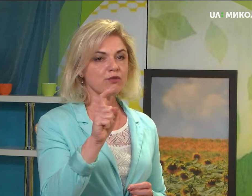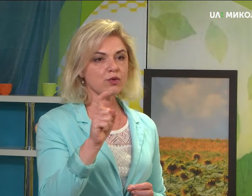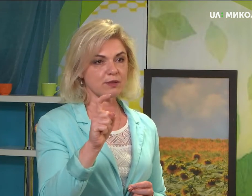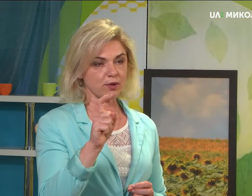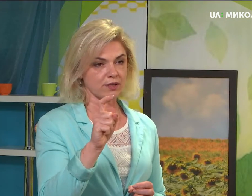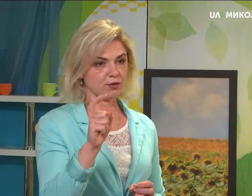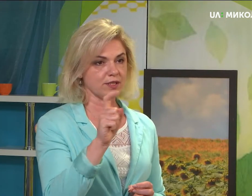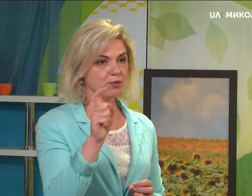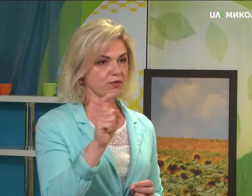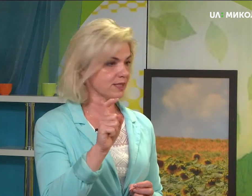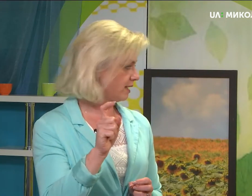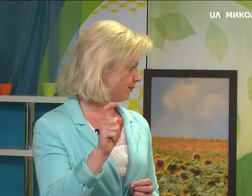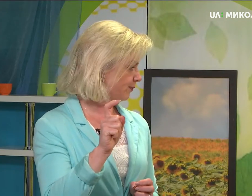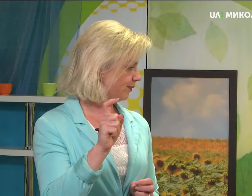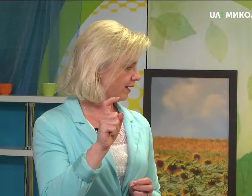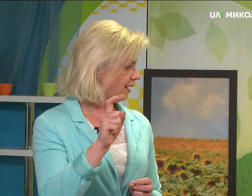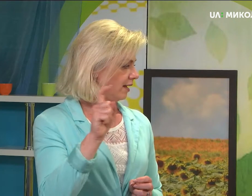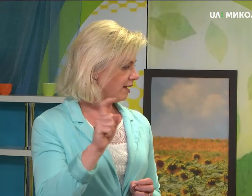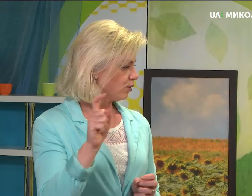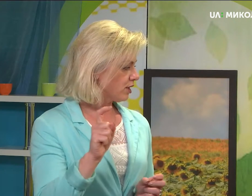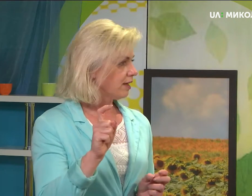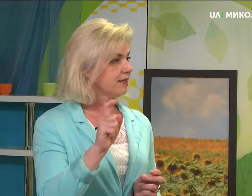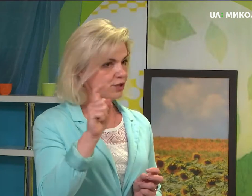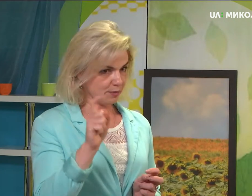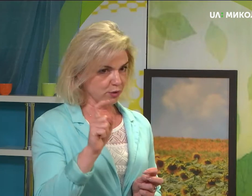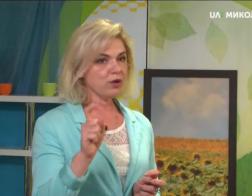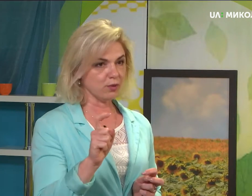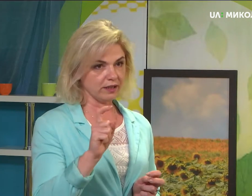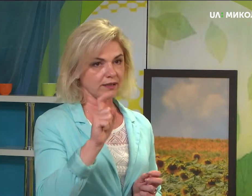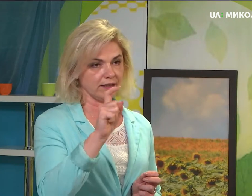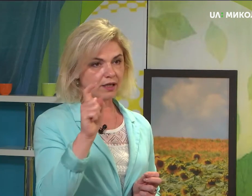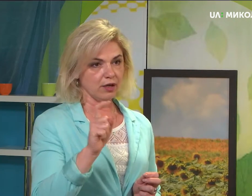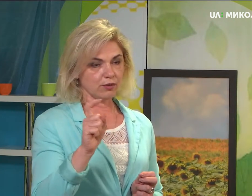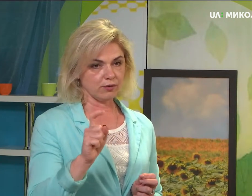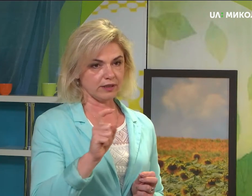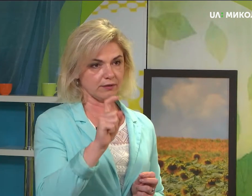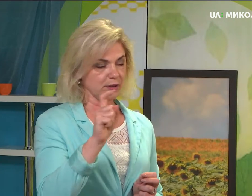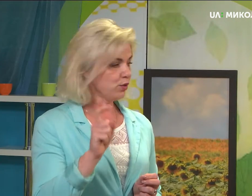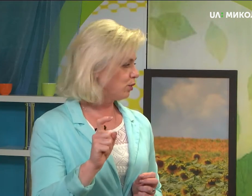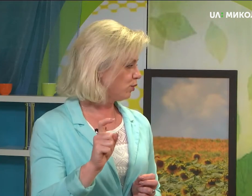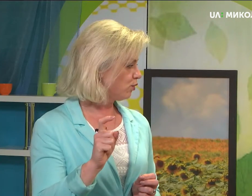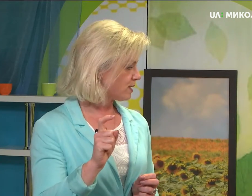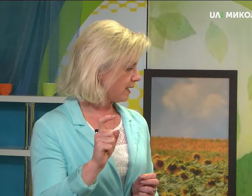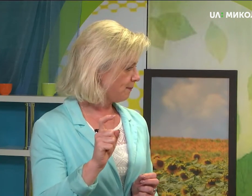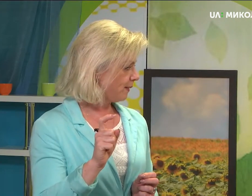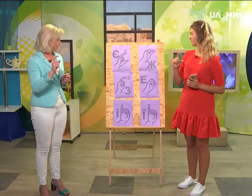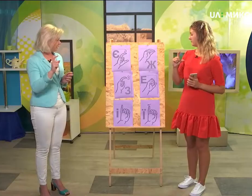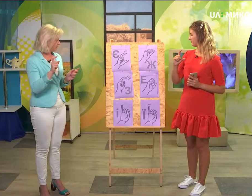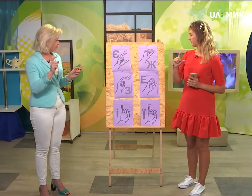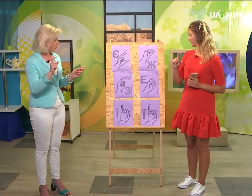русі показується, буква З. А, тобто ми наче якось, малюємо букву наче З, малюємо, так? Да, да. Так. Так, малюємо букву З. Буква